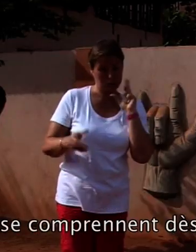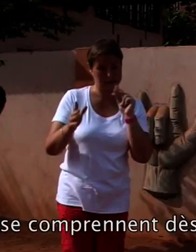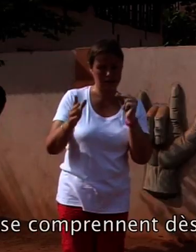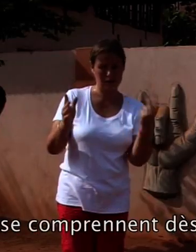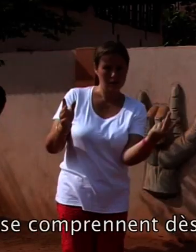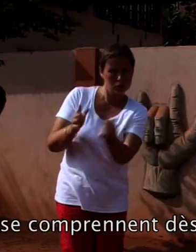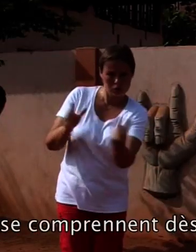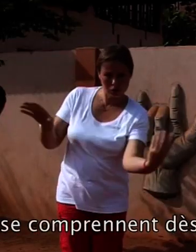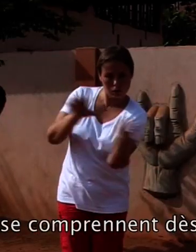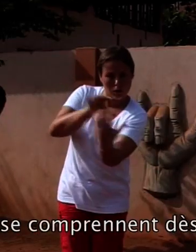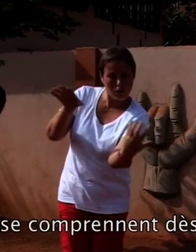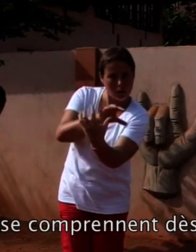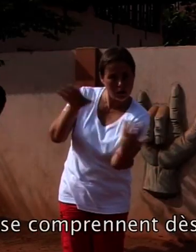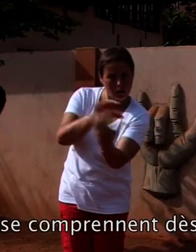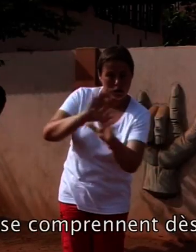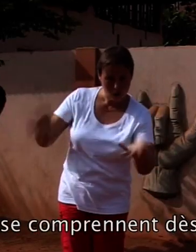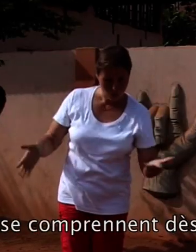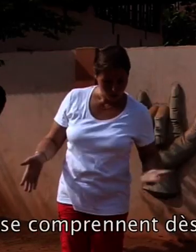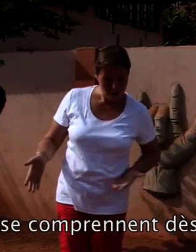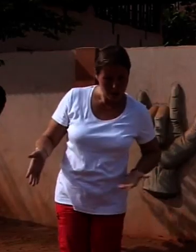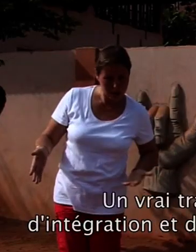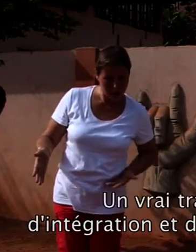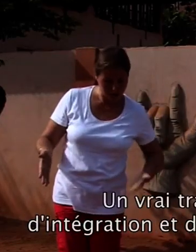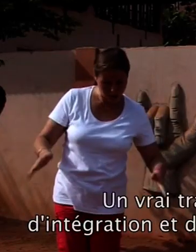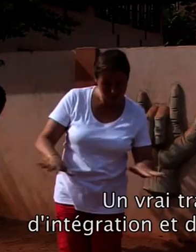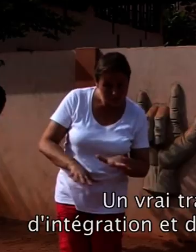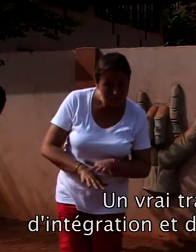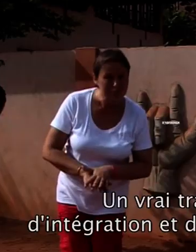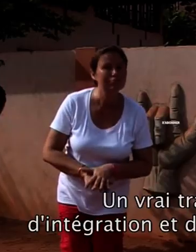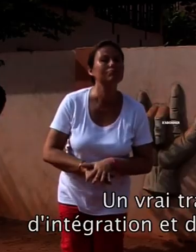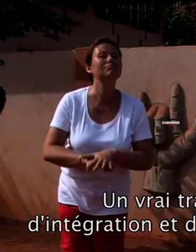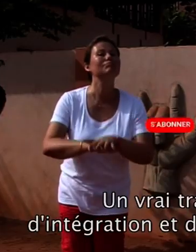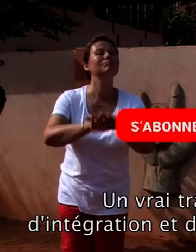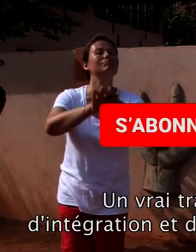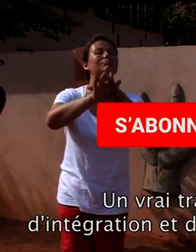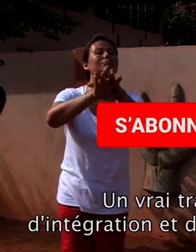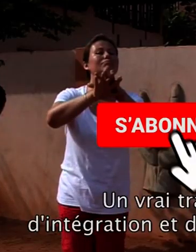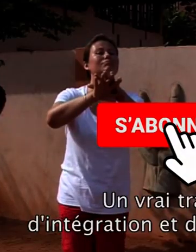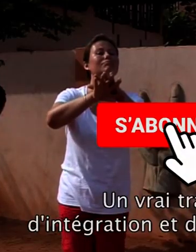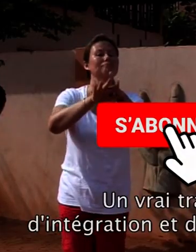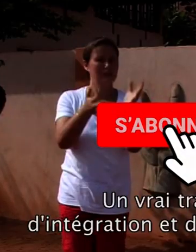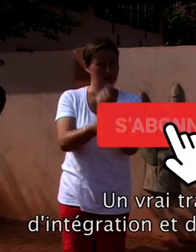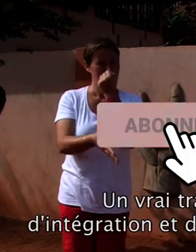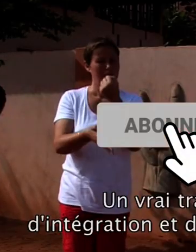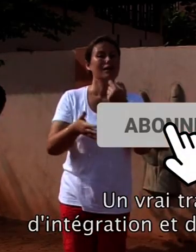comprennent tous dès la maternelle. Un vrai travail d'intégration, mais aussi de